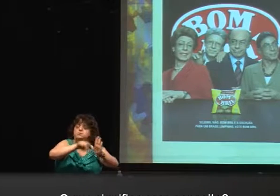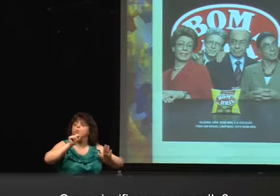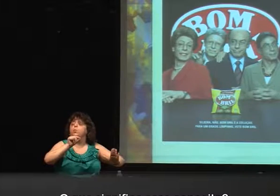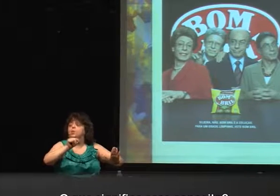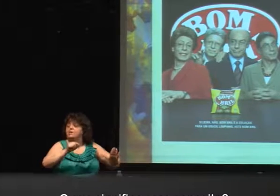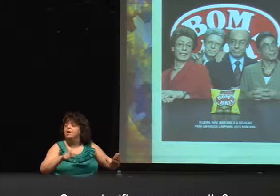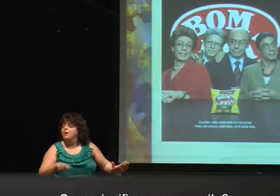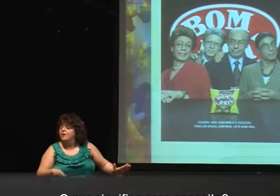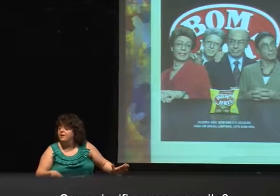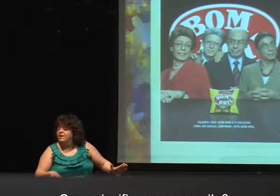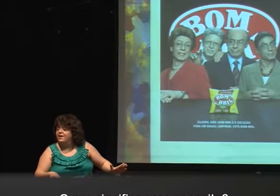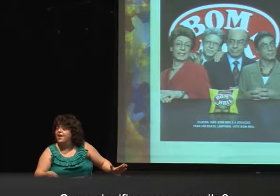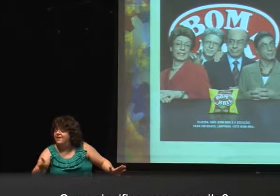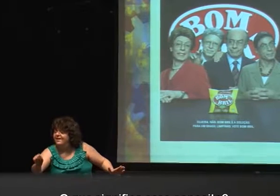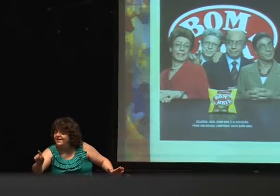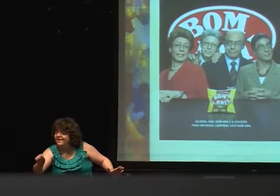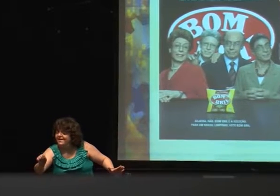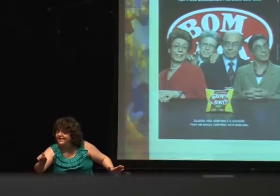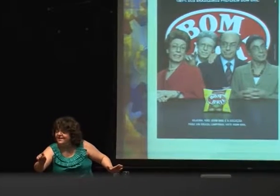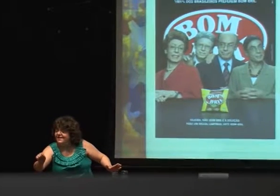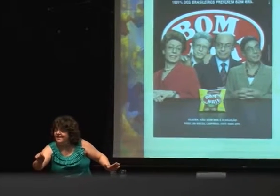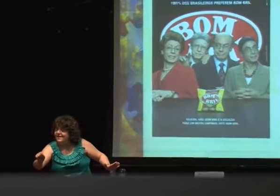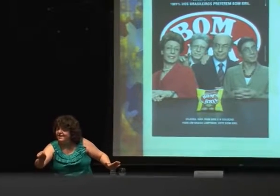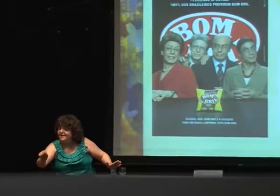que significa esse conceito?